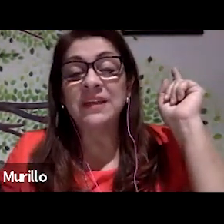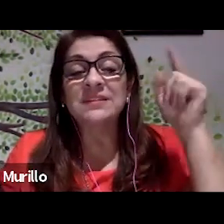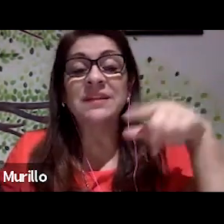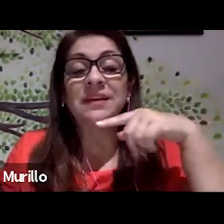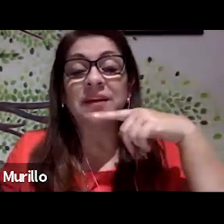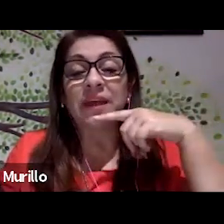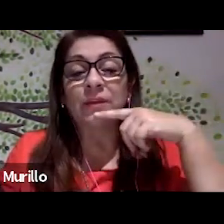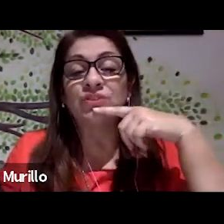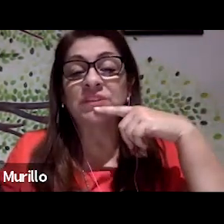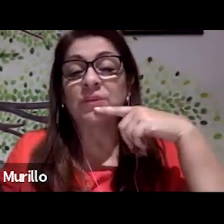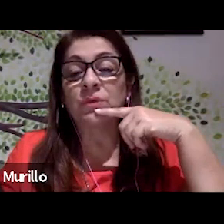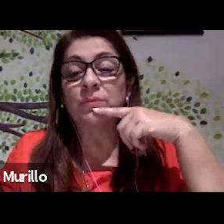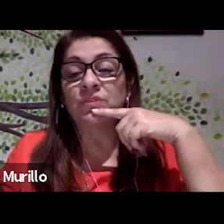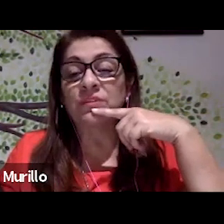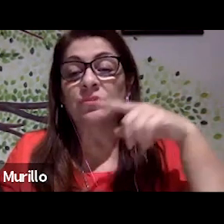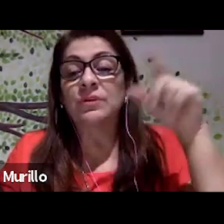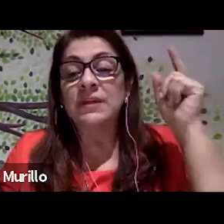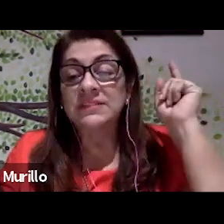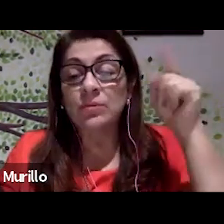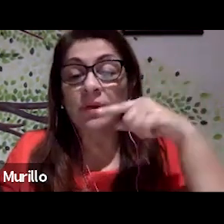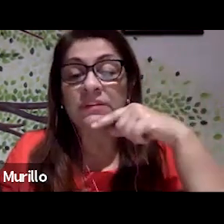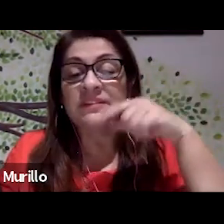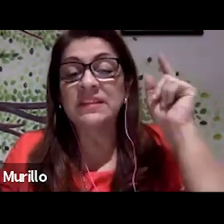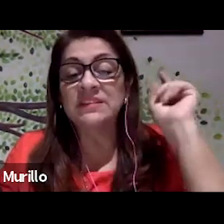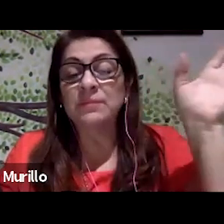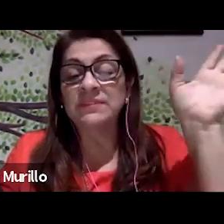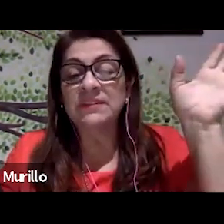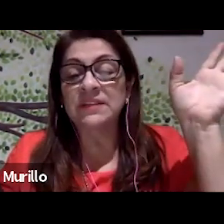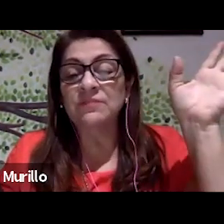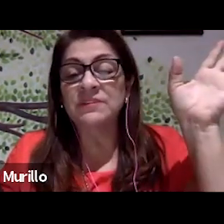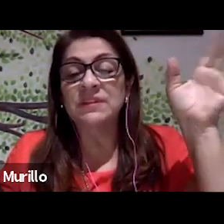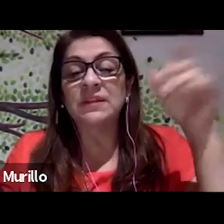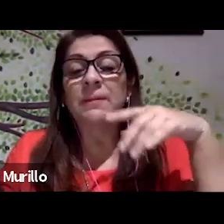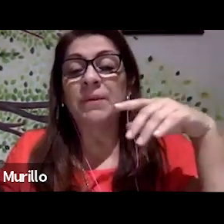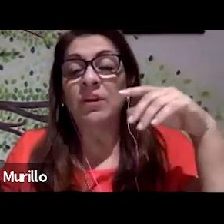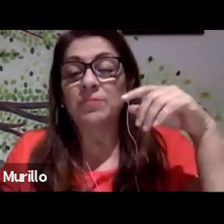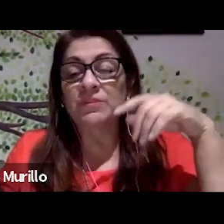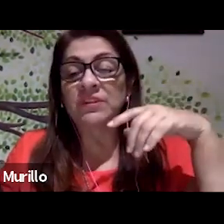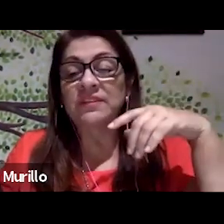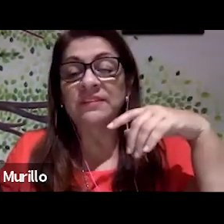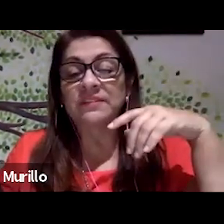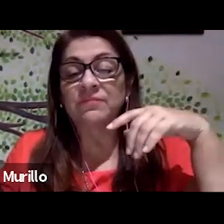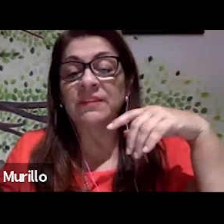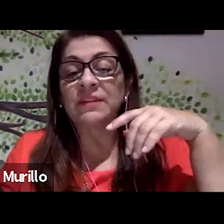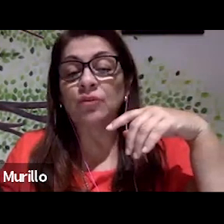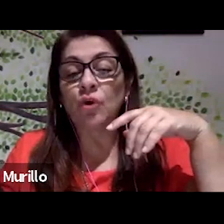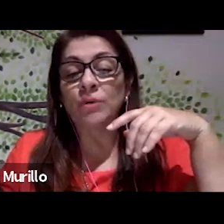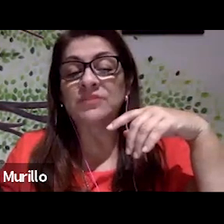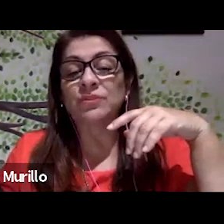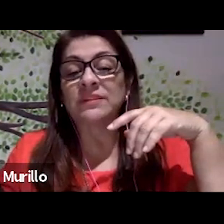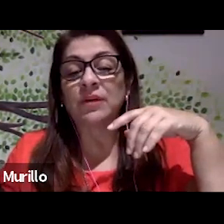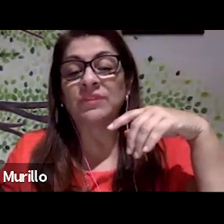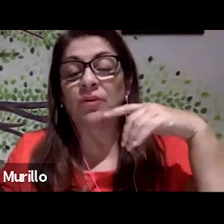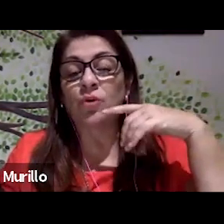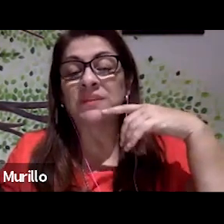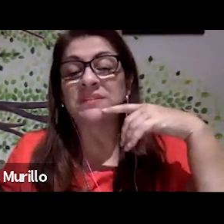2016 el 89% ser un adolescente ya es bastante difícil pero las presiones a las que se enfrentan los